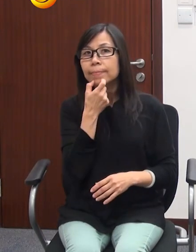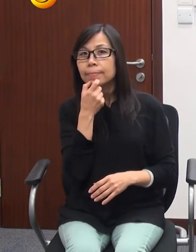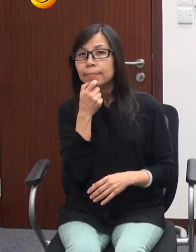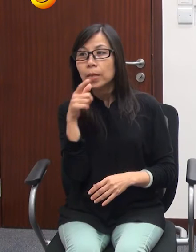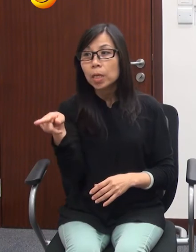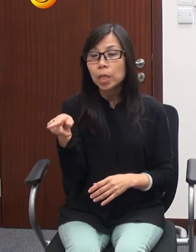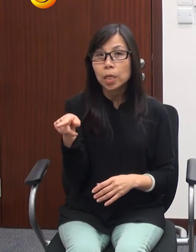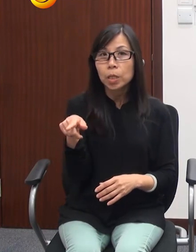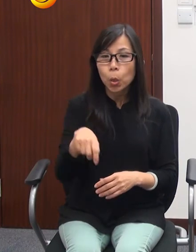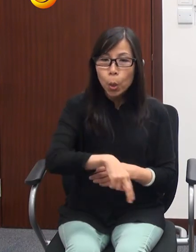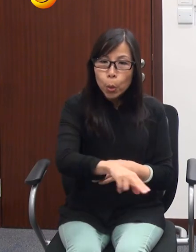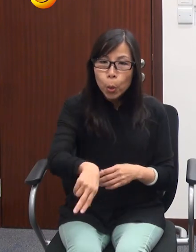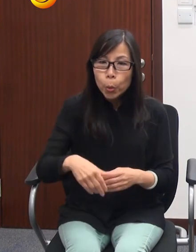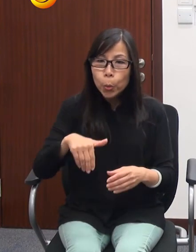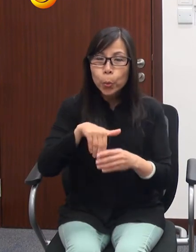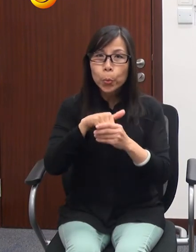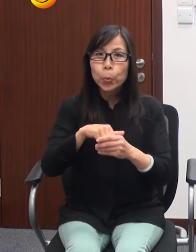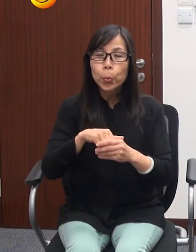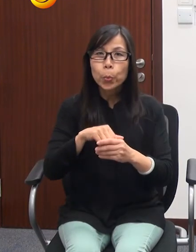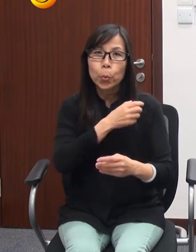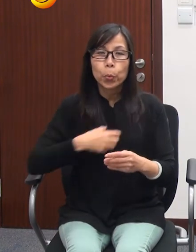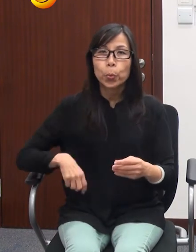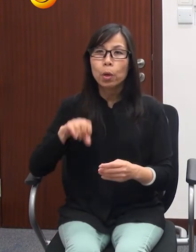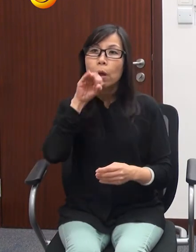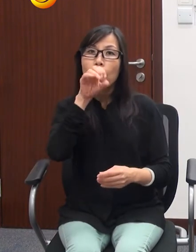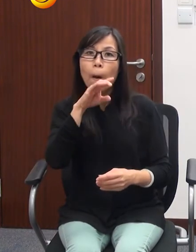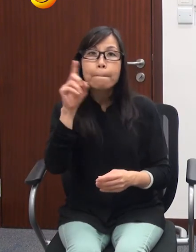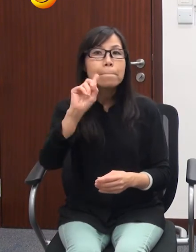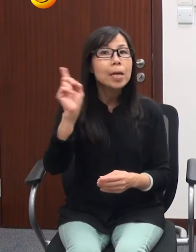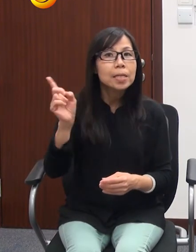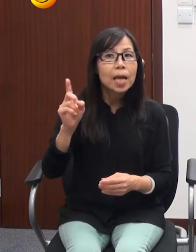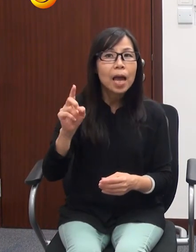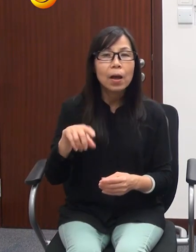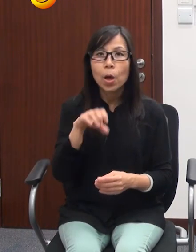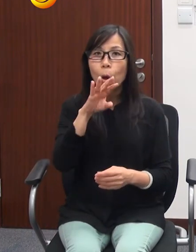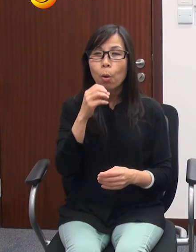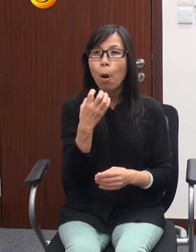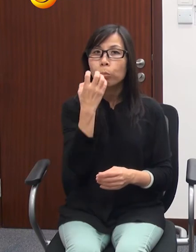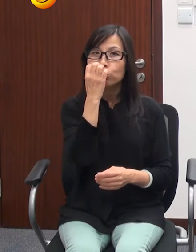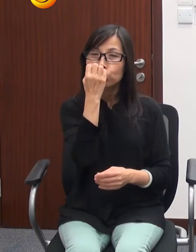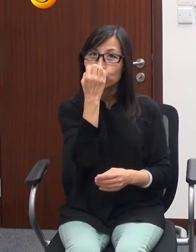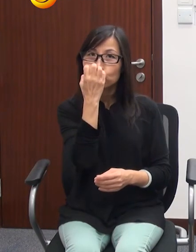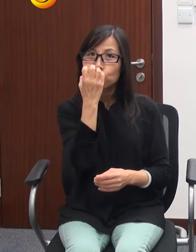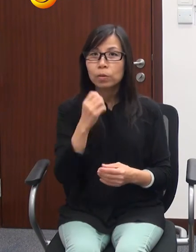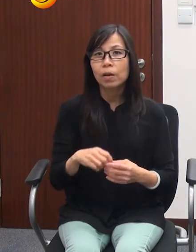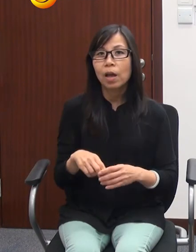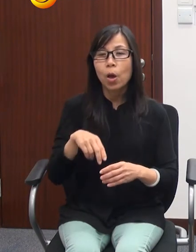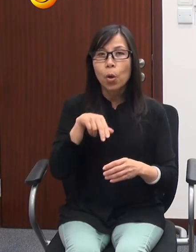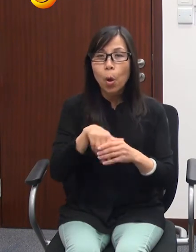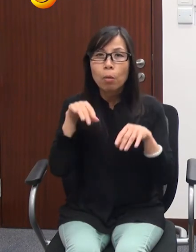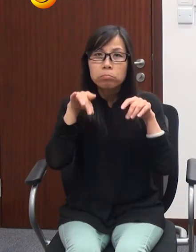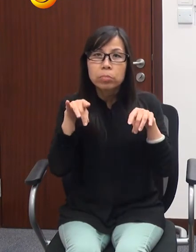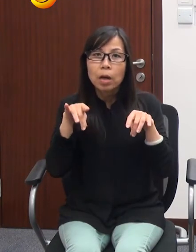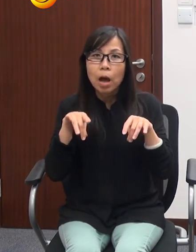區議會選舉說什麼，會不會說港豬、港狗、 港 入快點覺醒選我、